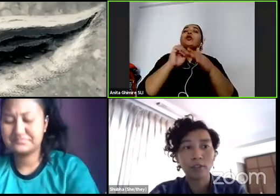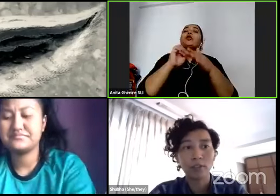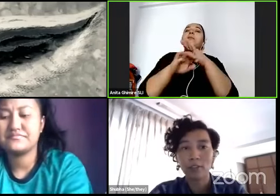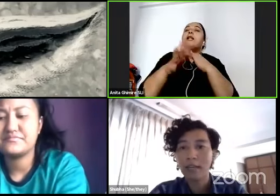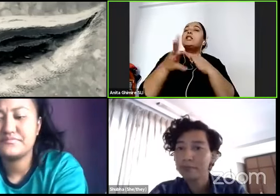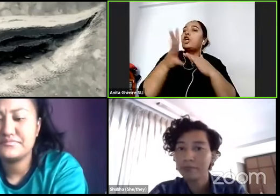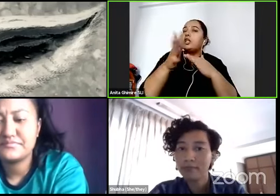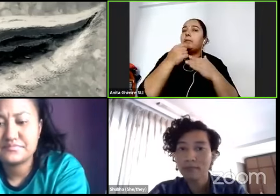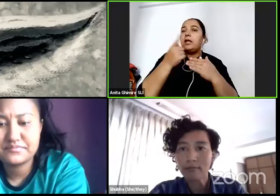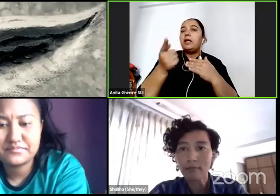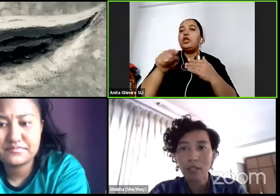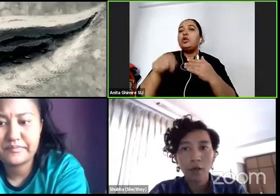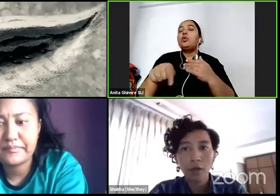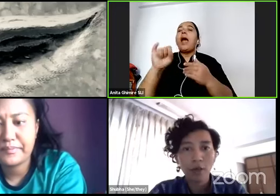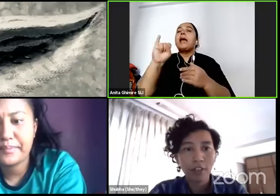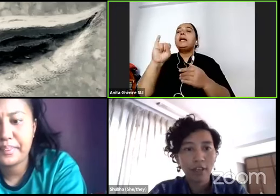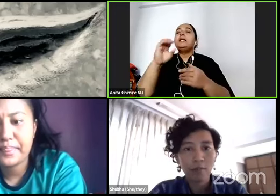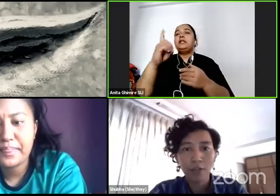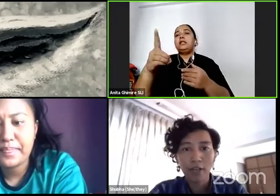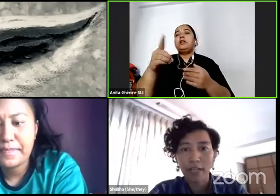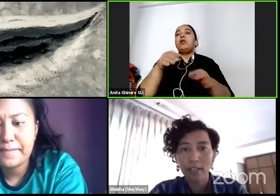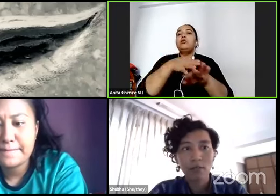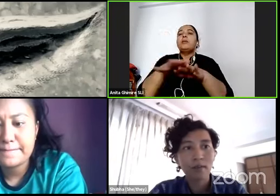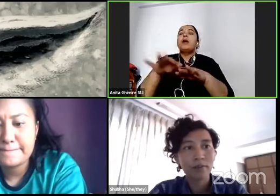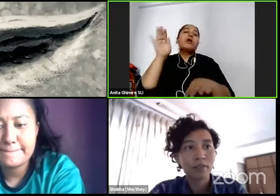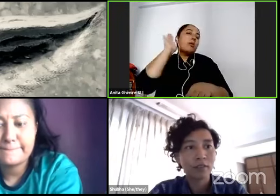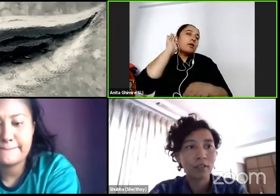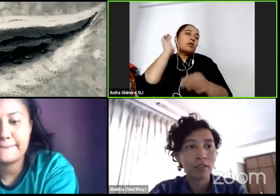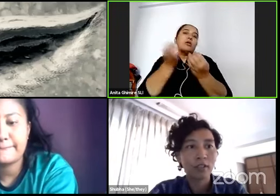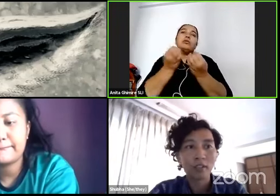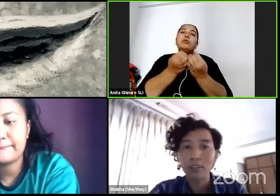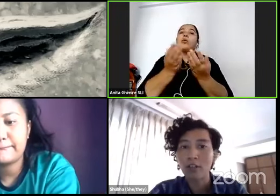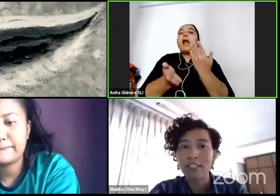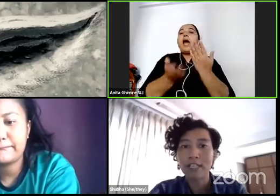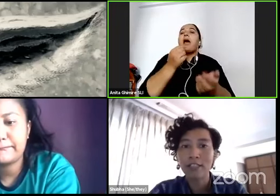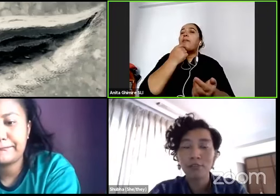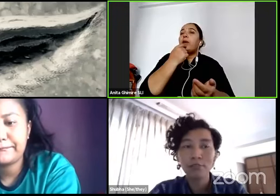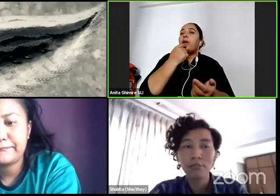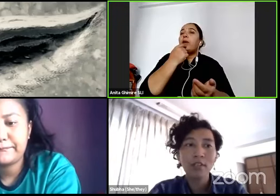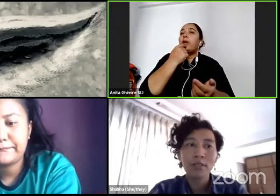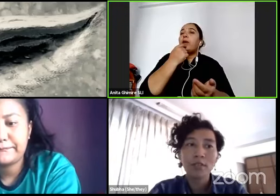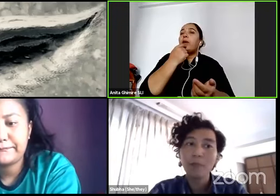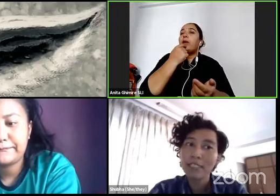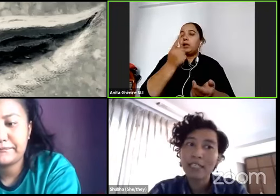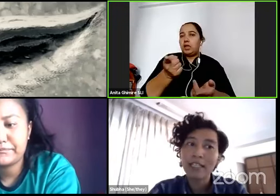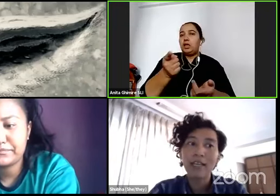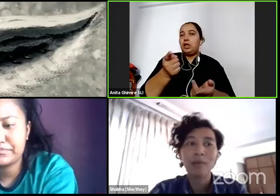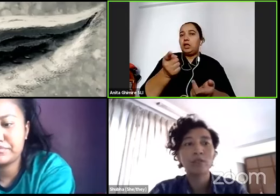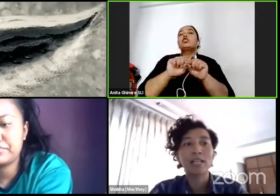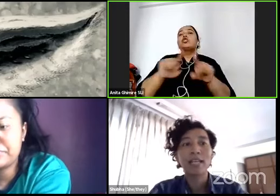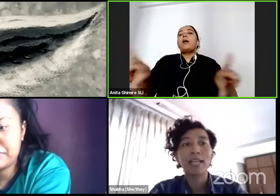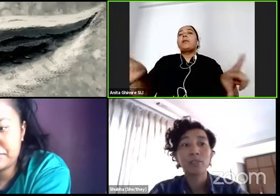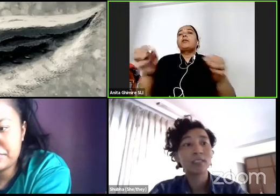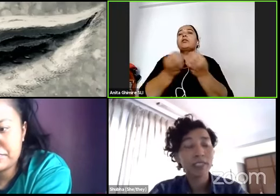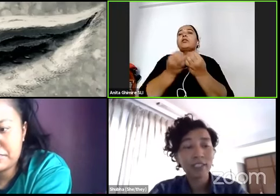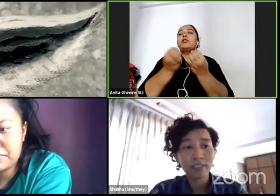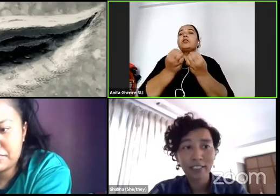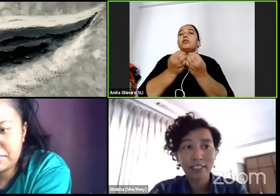खबर गर्नु होला भन्दै म यो कार्यक्रम समापन गर्न चाहन्छु। सबैजना हाम्रो साइन